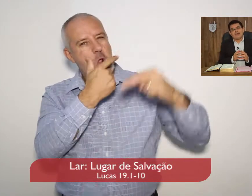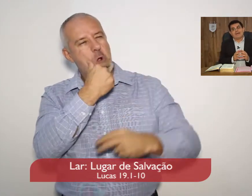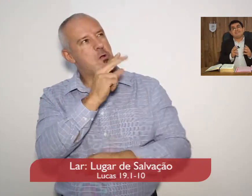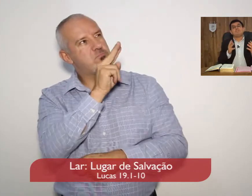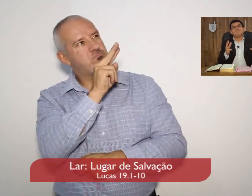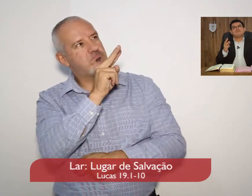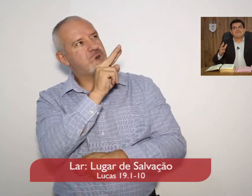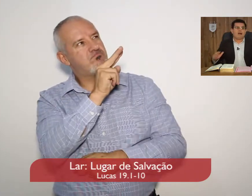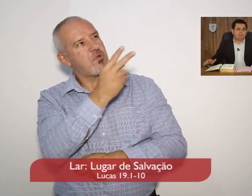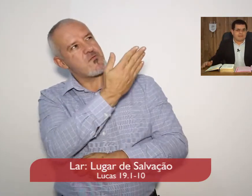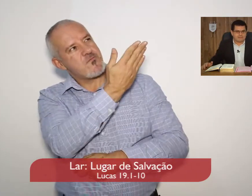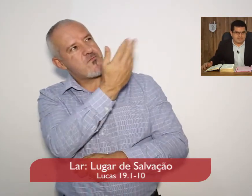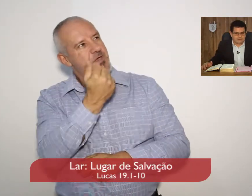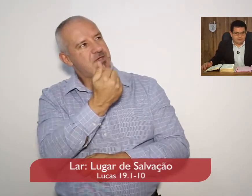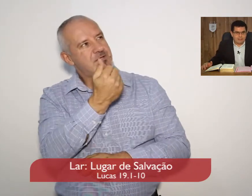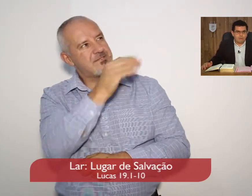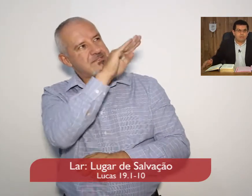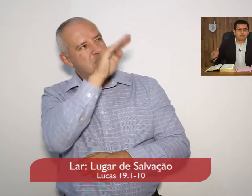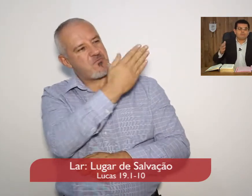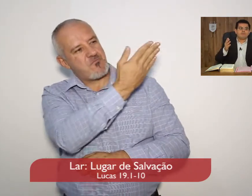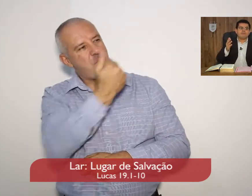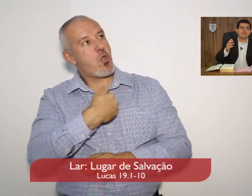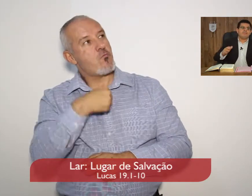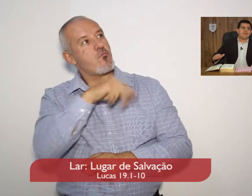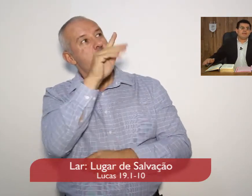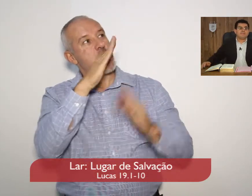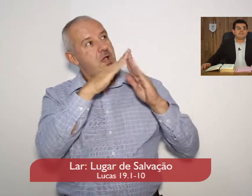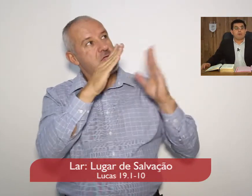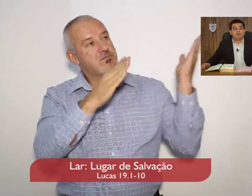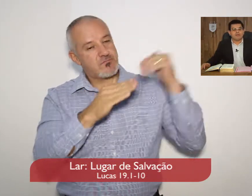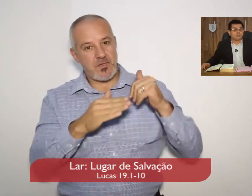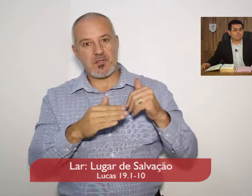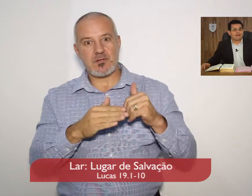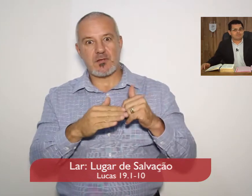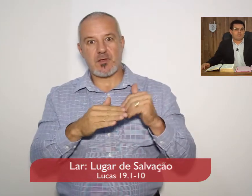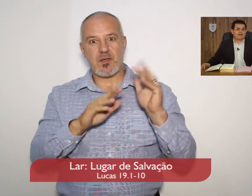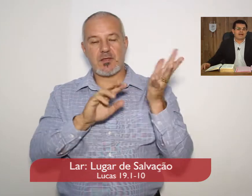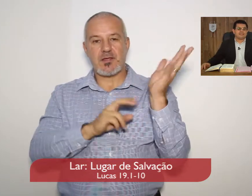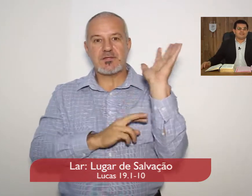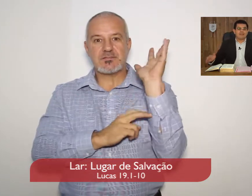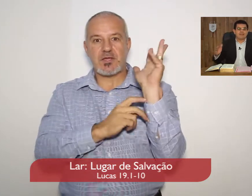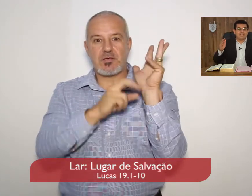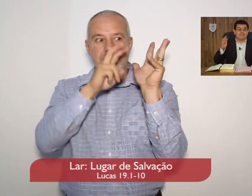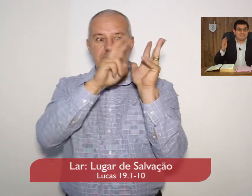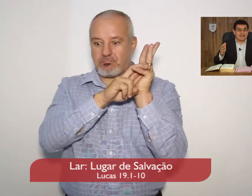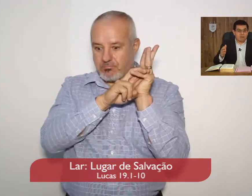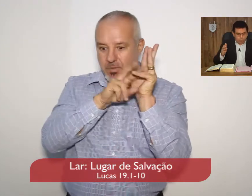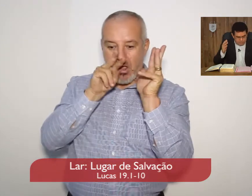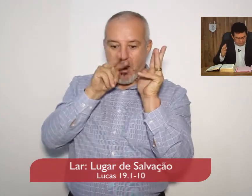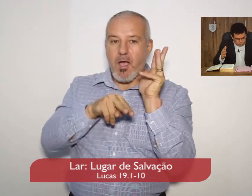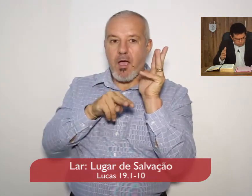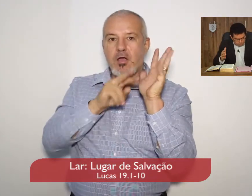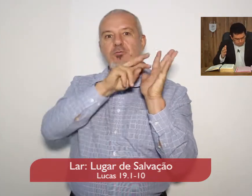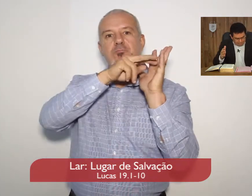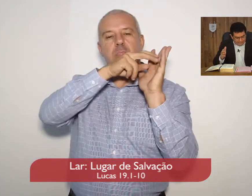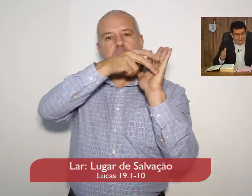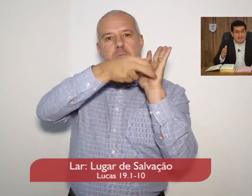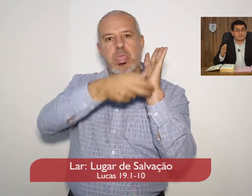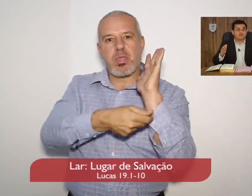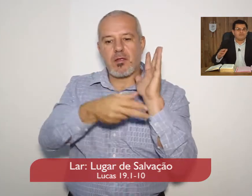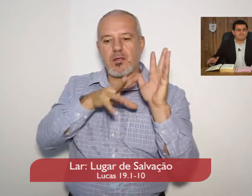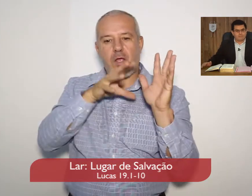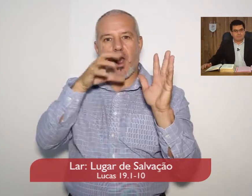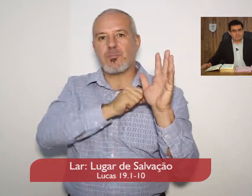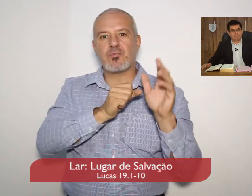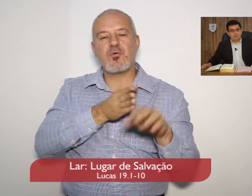muito especial para Zaqueu, como também ele está olhando para a sua casa, ele está olhando para